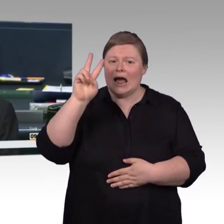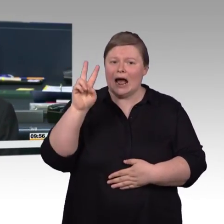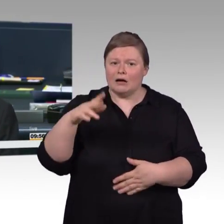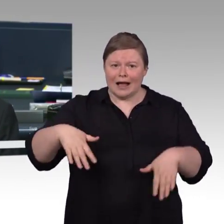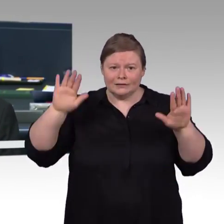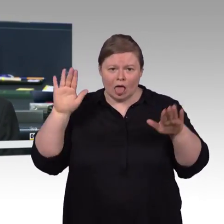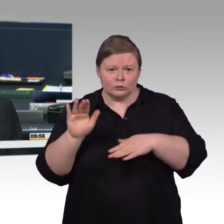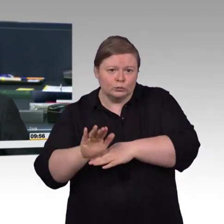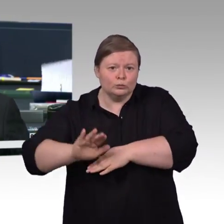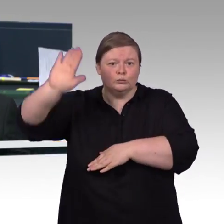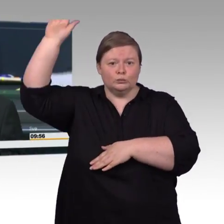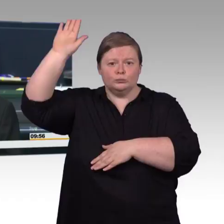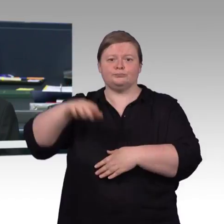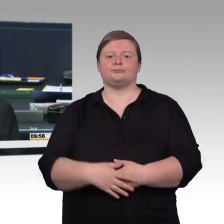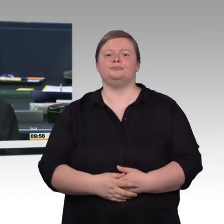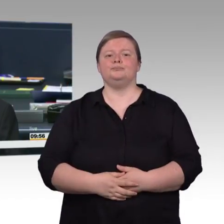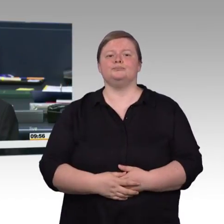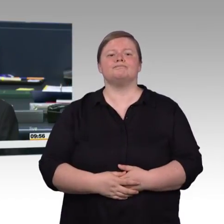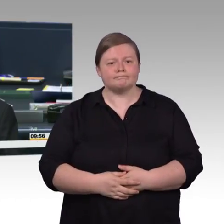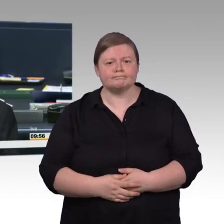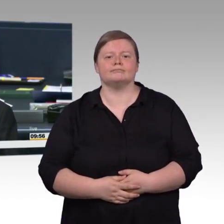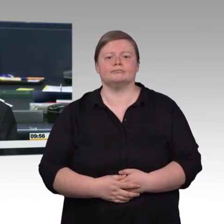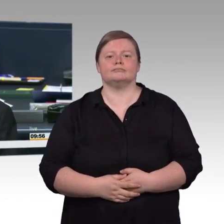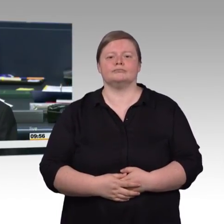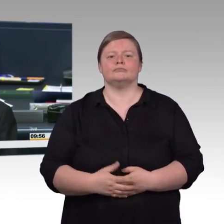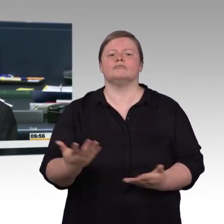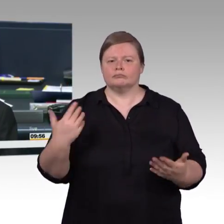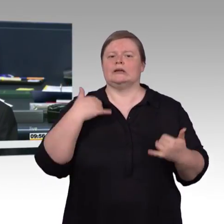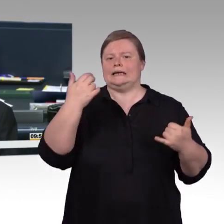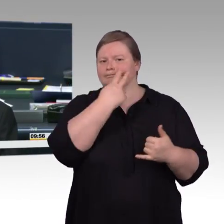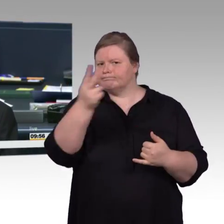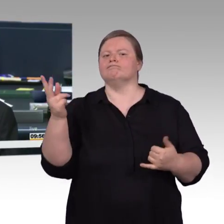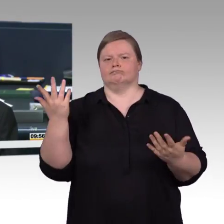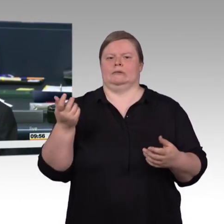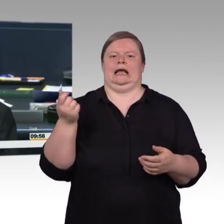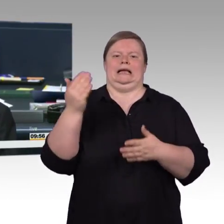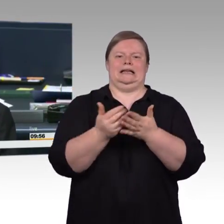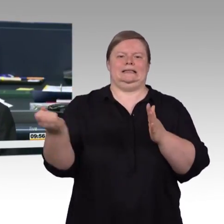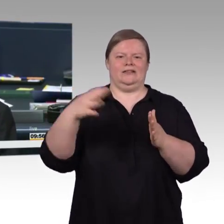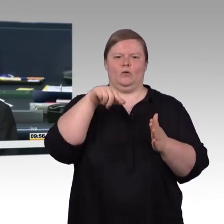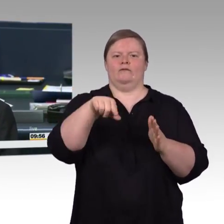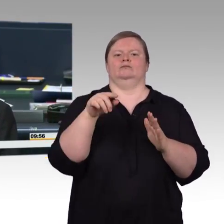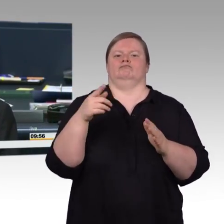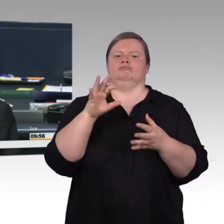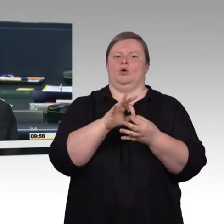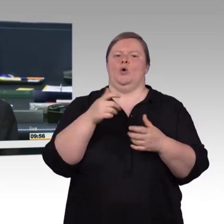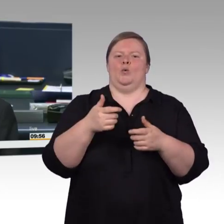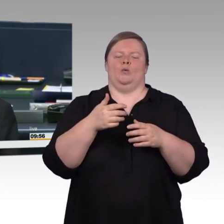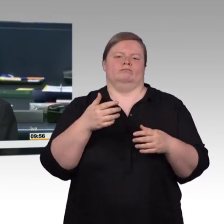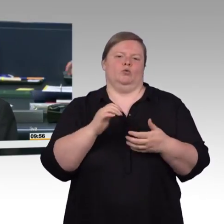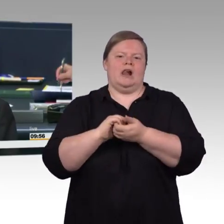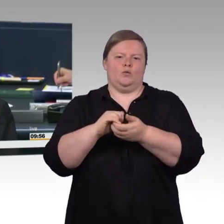Oppositionsfraktion angenommen. Jetzt kommen wir zur Abstimmung über die Entschließungsanträge. Entschließungsantrag der Fraktion Die Linke auf